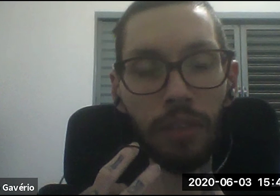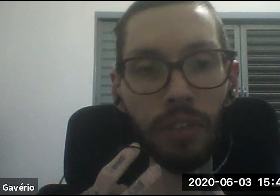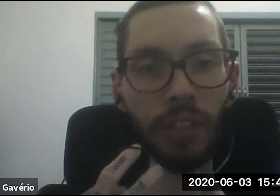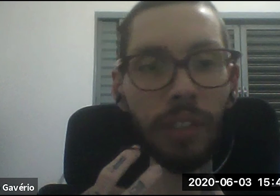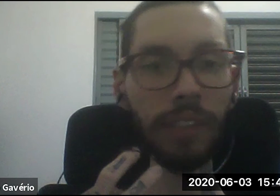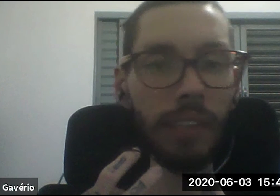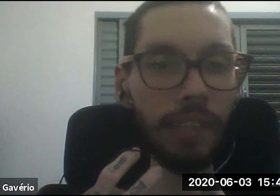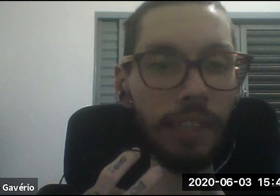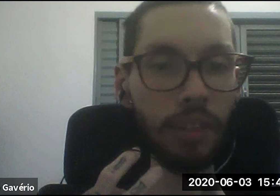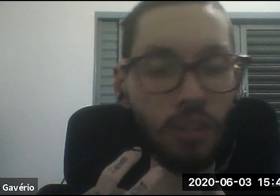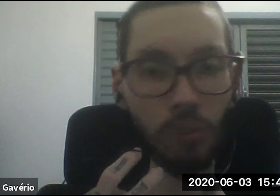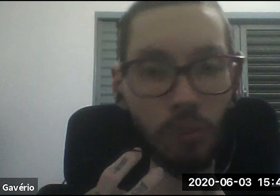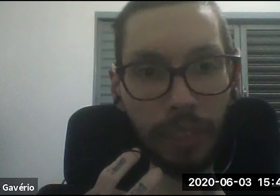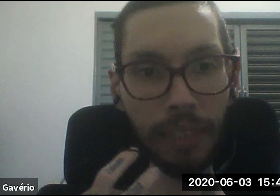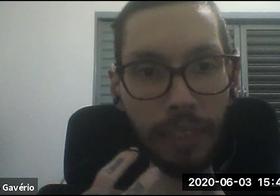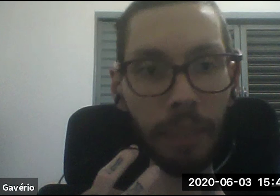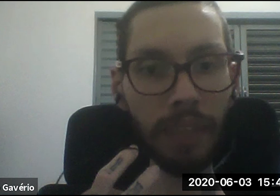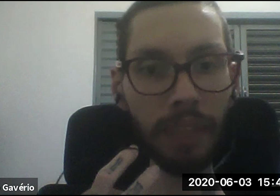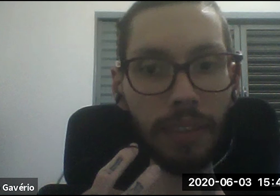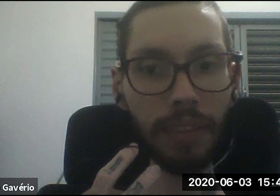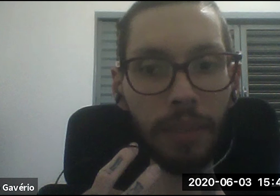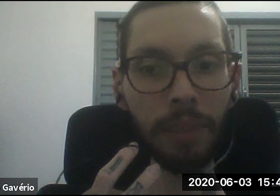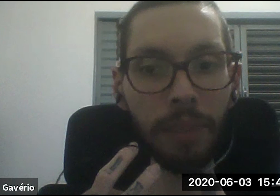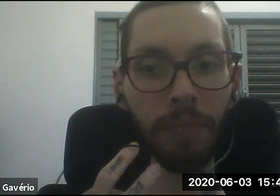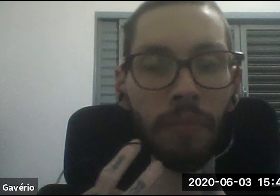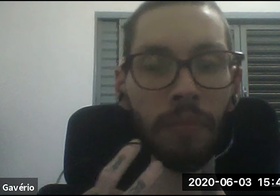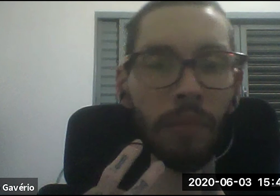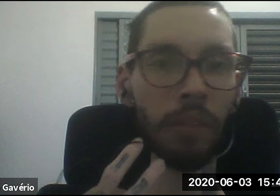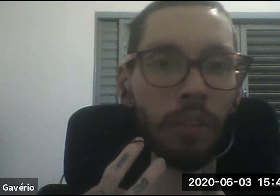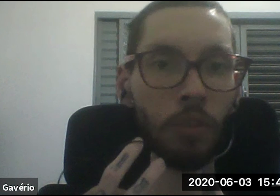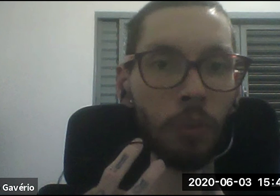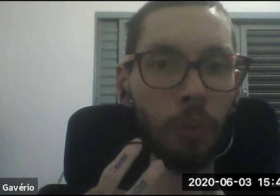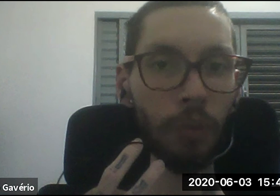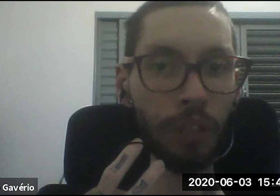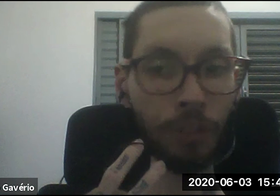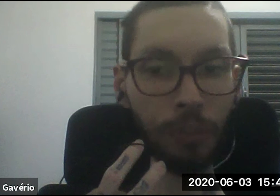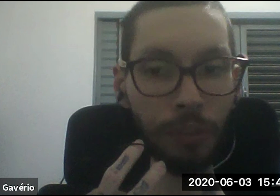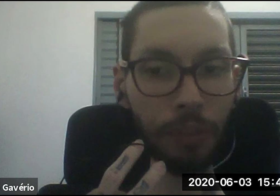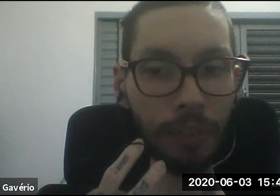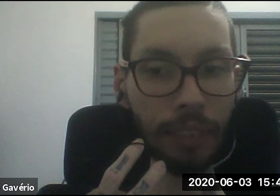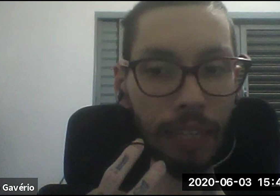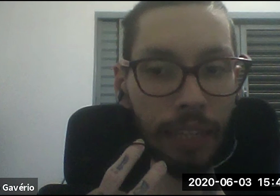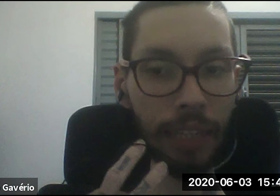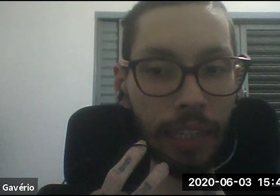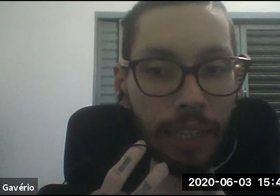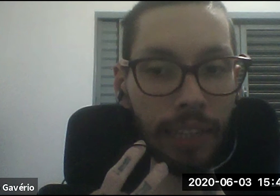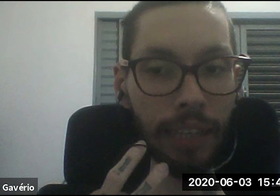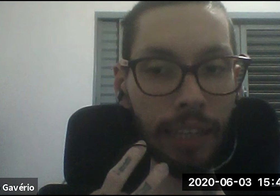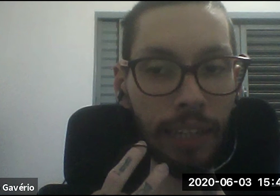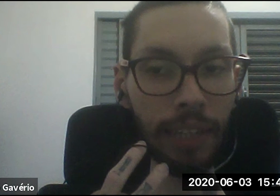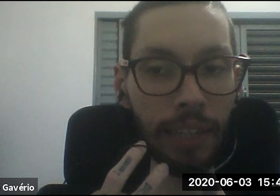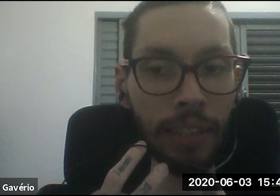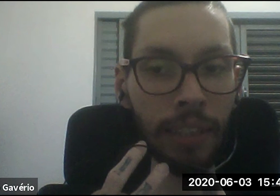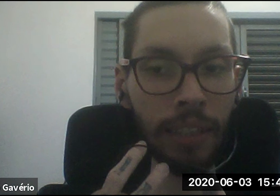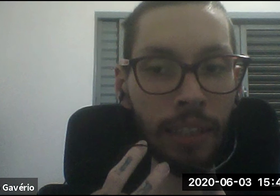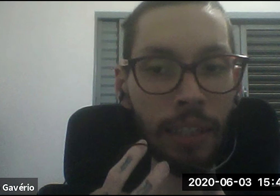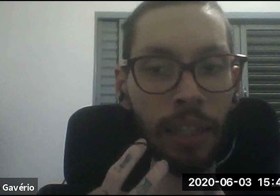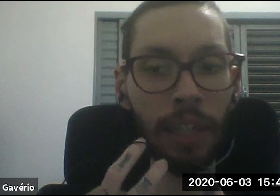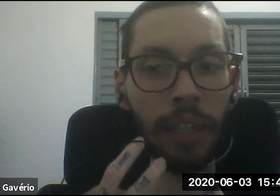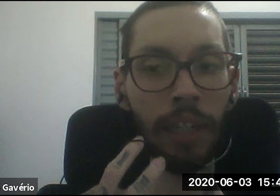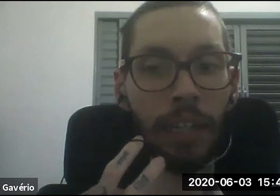de vocês, né, dos outros participantes, sobre como que a gente pode pensar